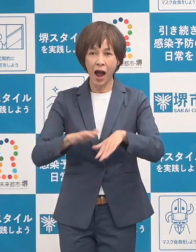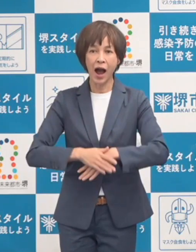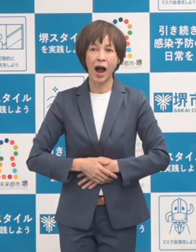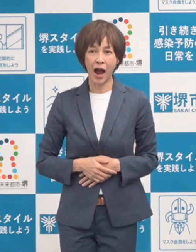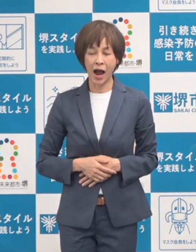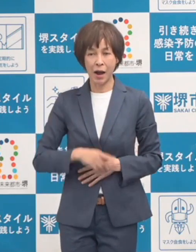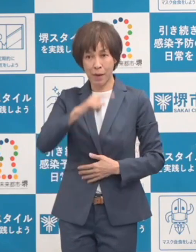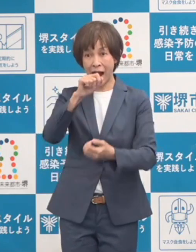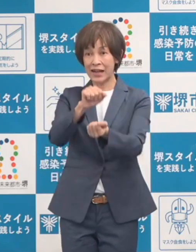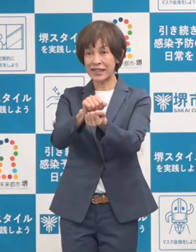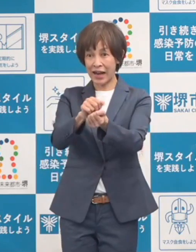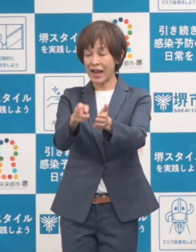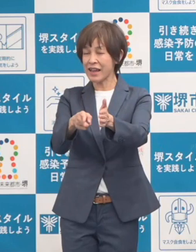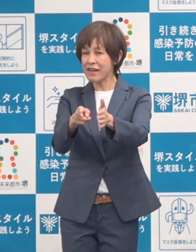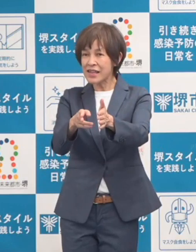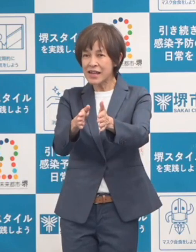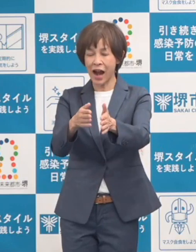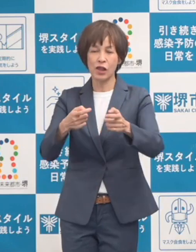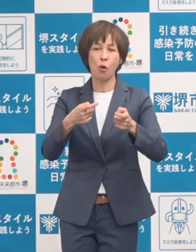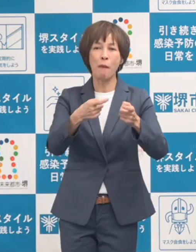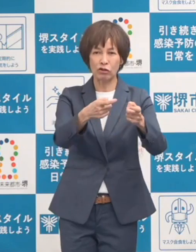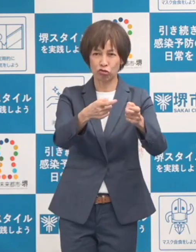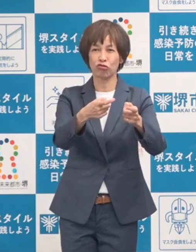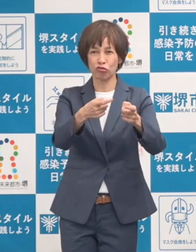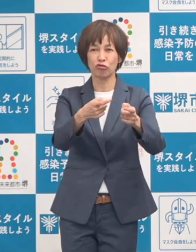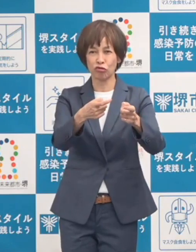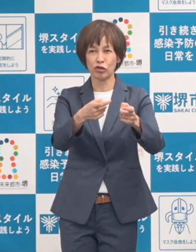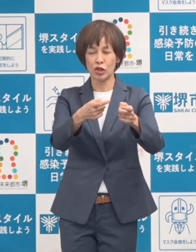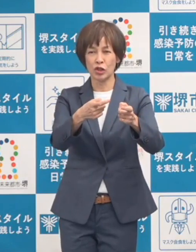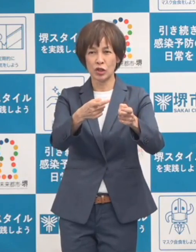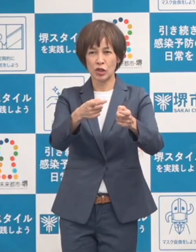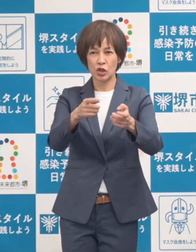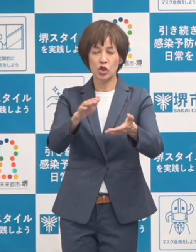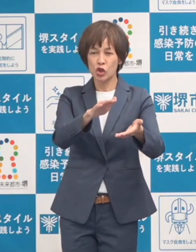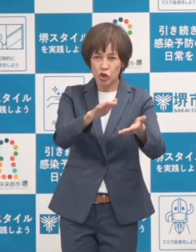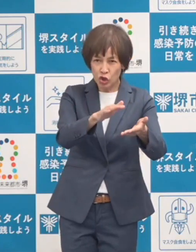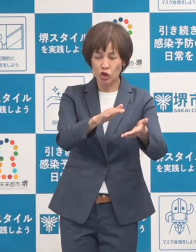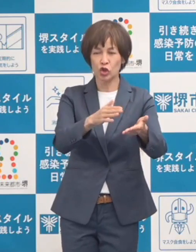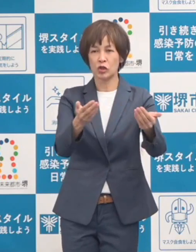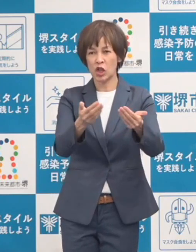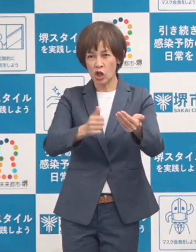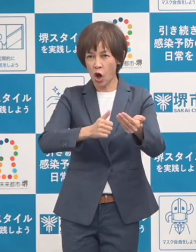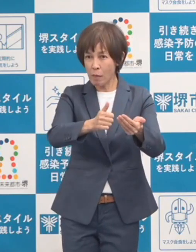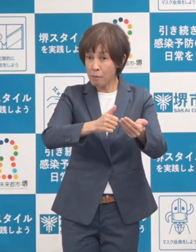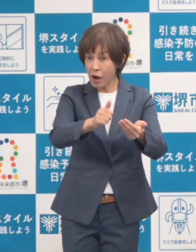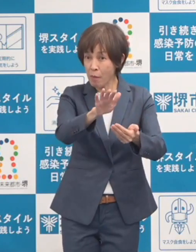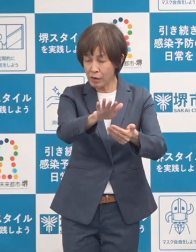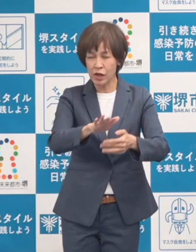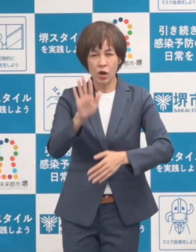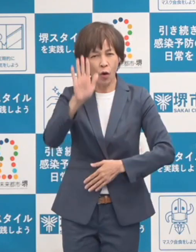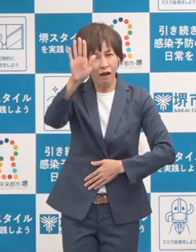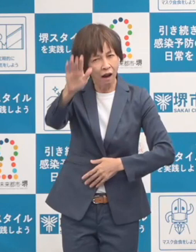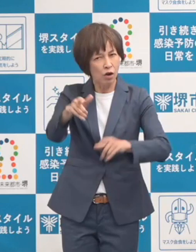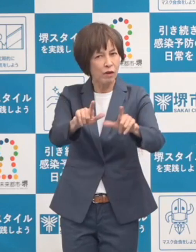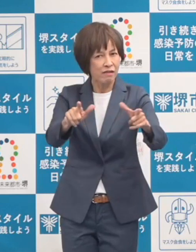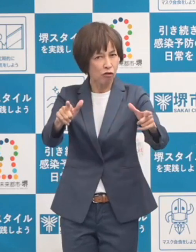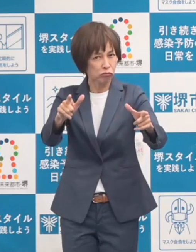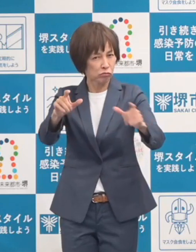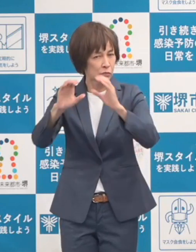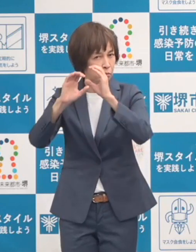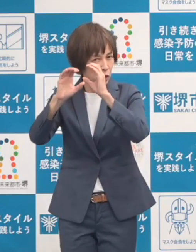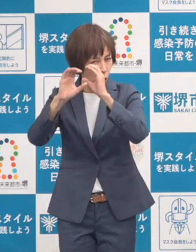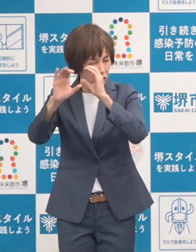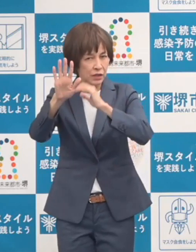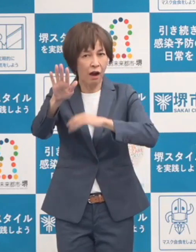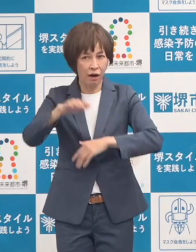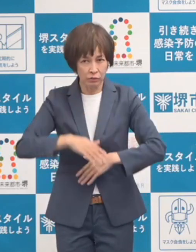からのバス等で流通だったり工場の方が通勤されていらっしゃいますので、これからどんどん増えてくるということに関しては、じゃあどういうふうに